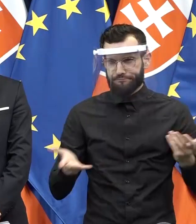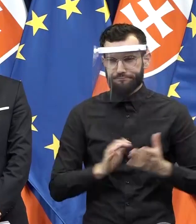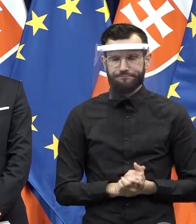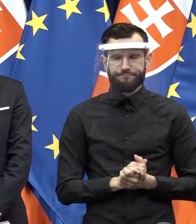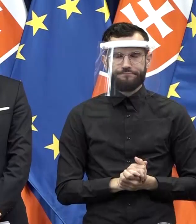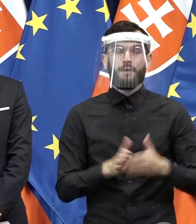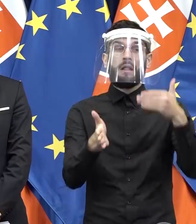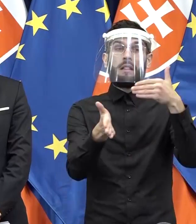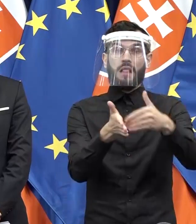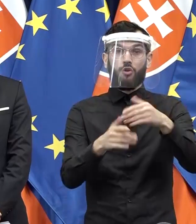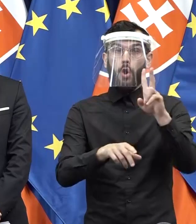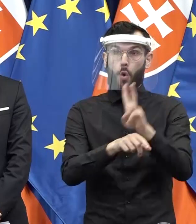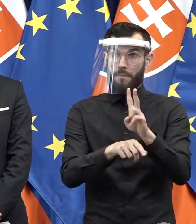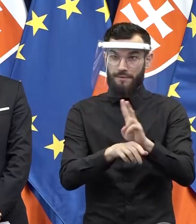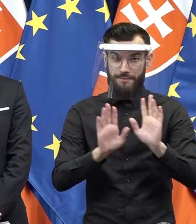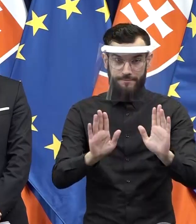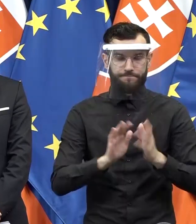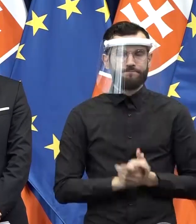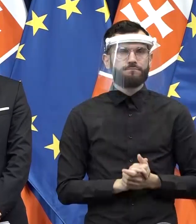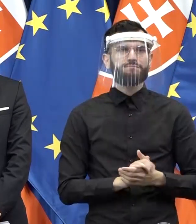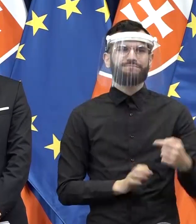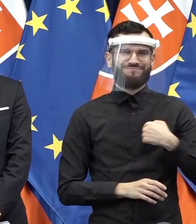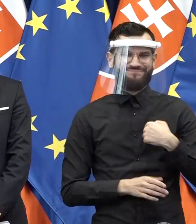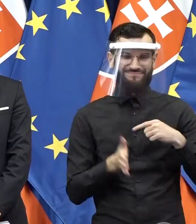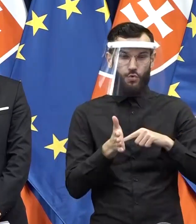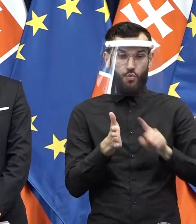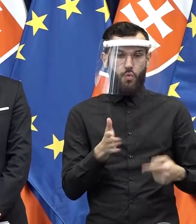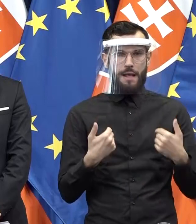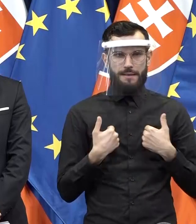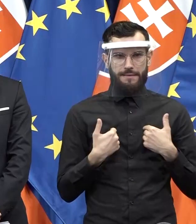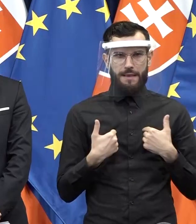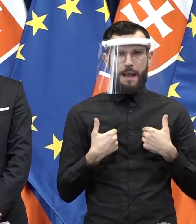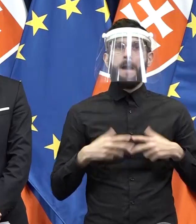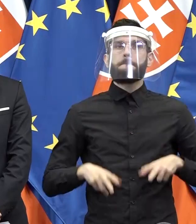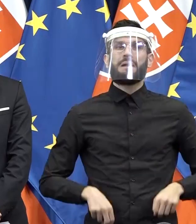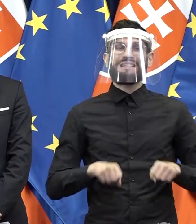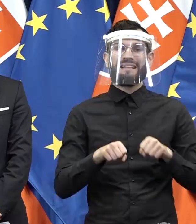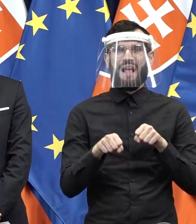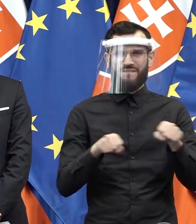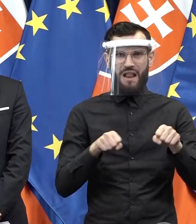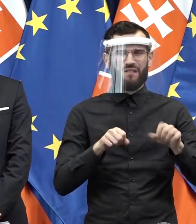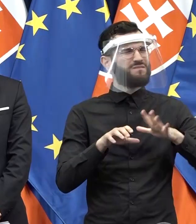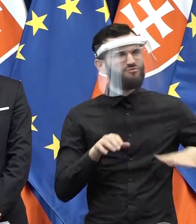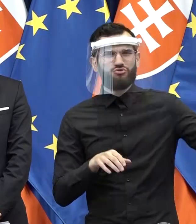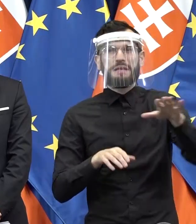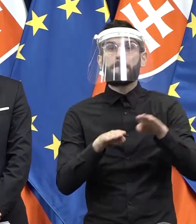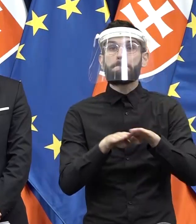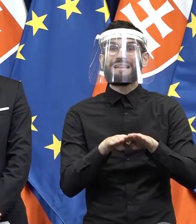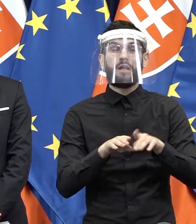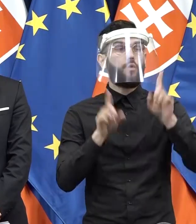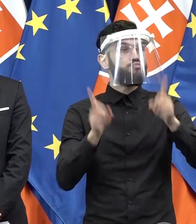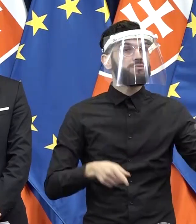Ďalšie opatrenie. Ja som dostal úlohu, aby som ako predseda vlády zaviazal všetky ministerstva, aby